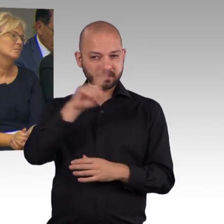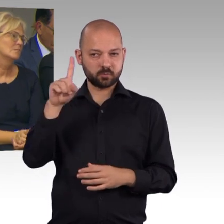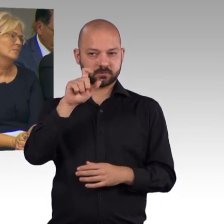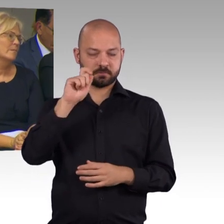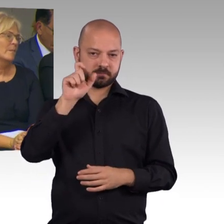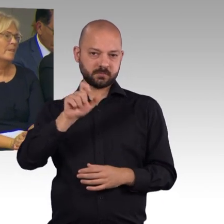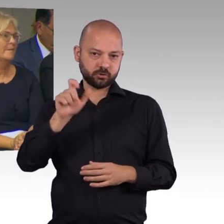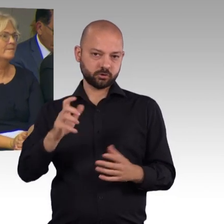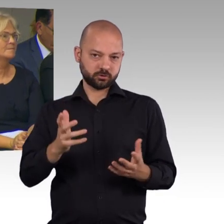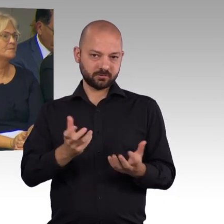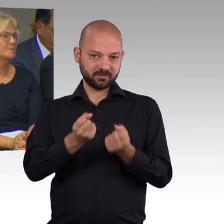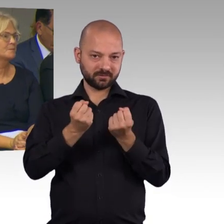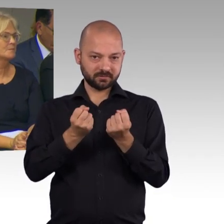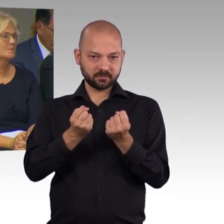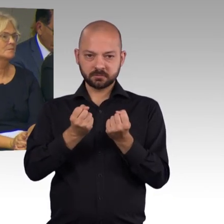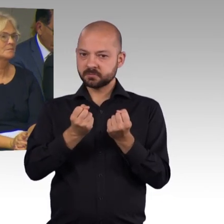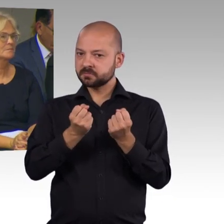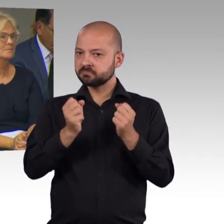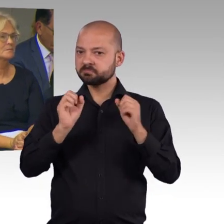eine faire Verteilung der Geretteten ein.